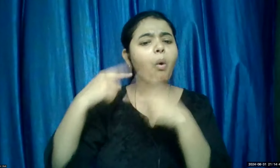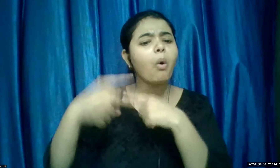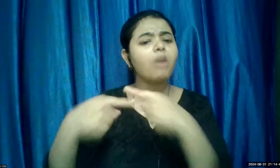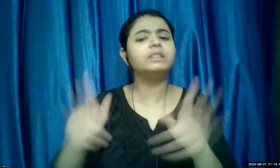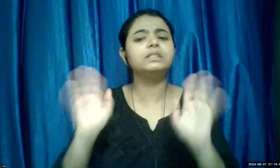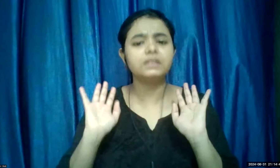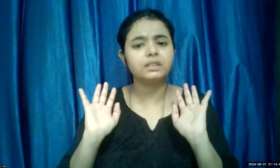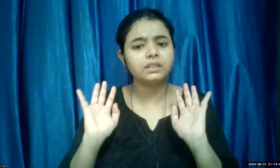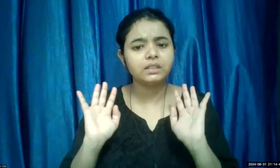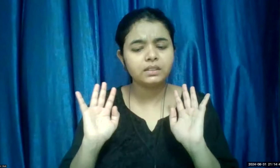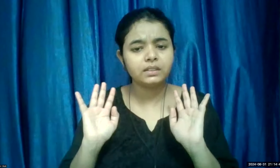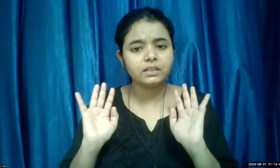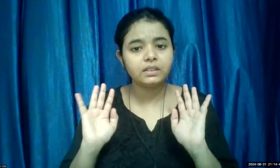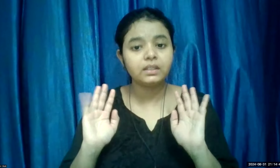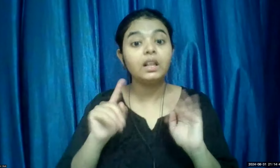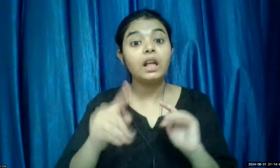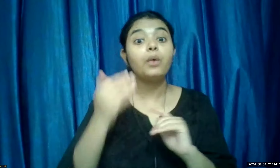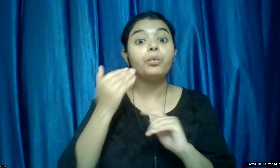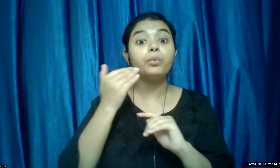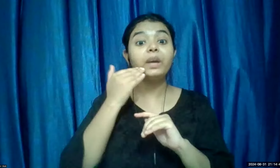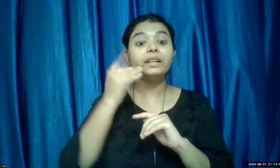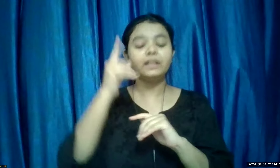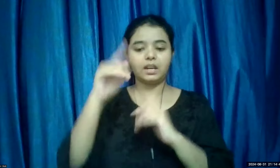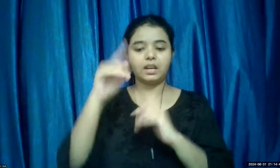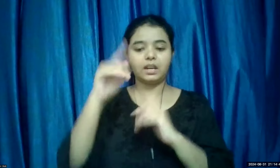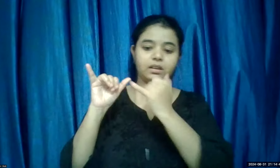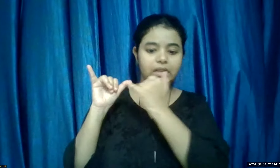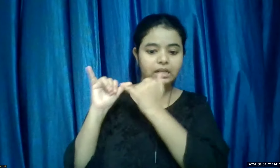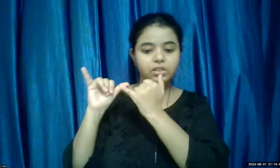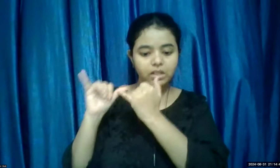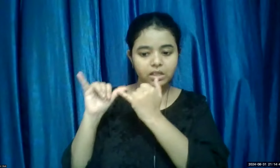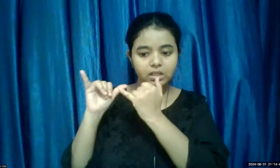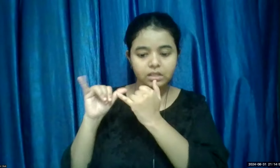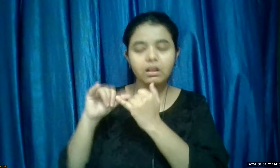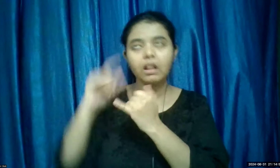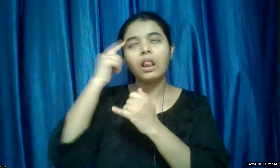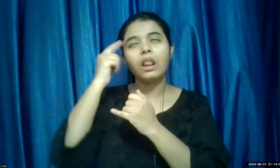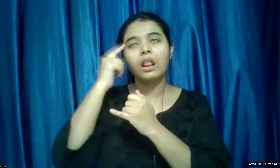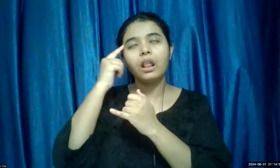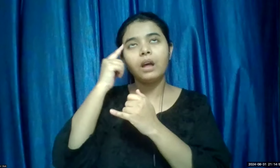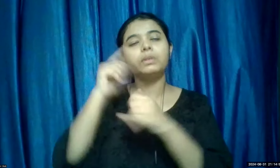और जब वो मेरे विषय में सोचते हैं तो हमेशा मेरी ही सेवा करते रहते हैं।